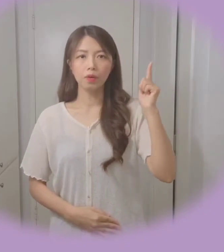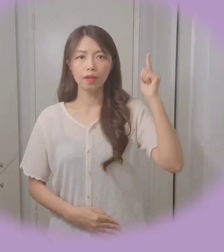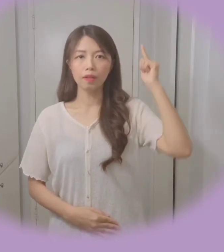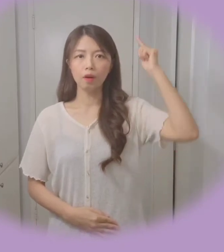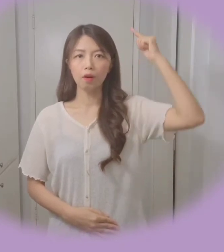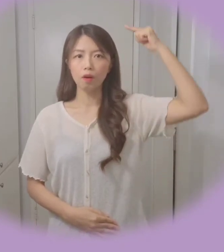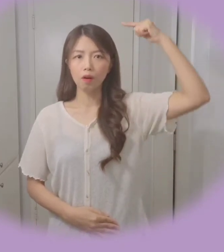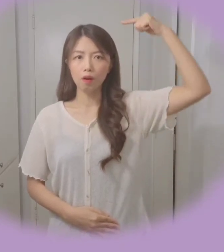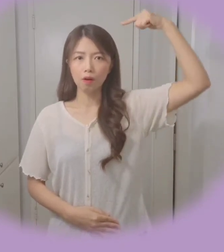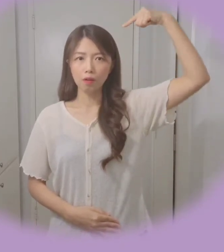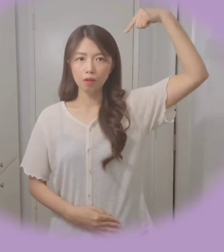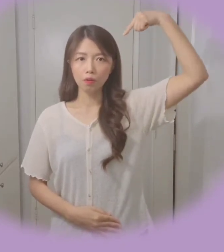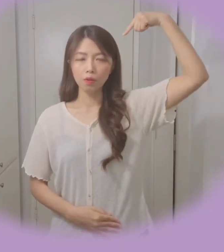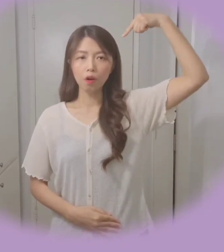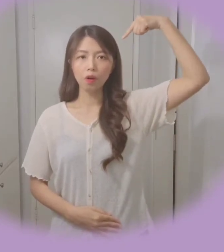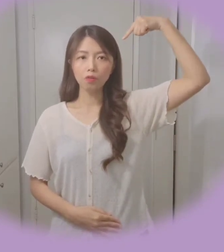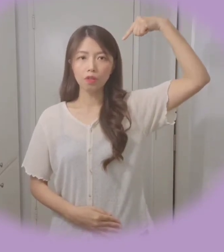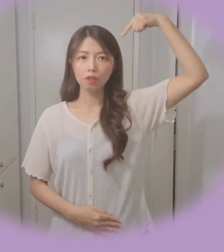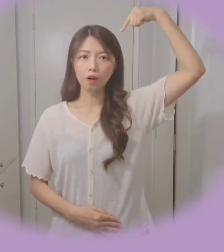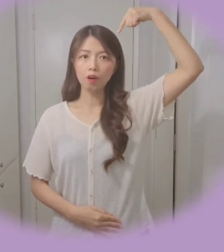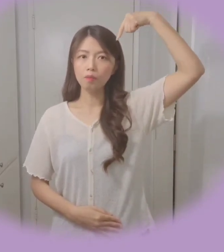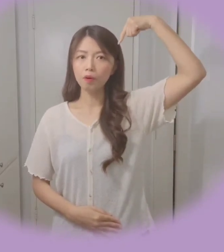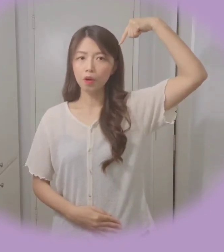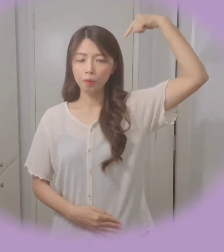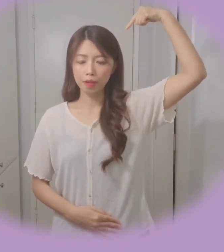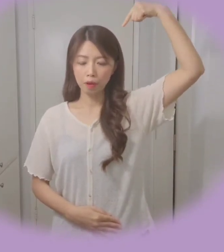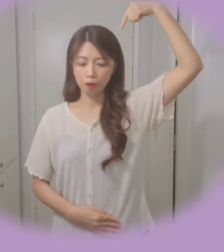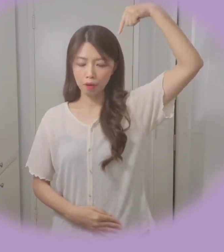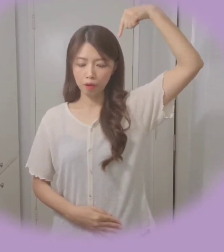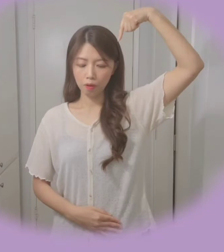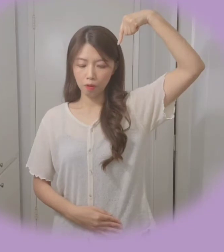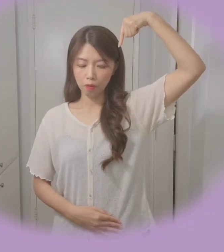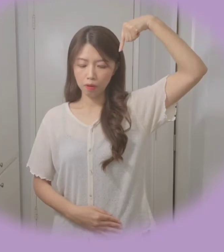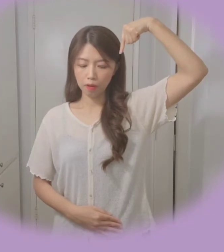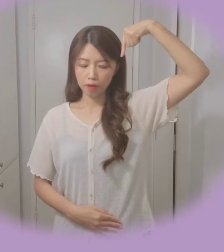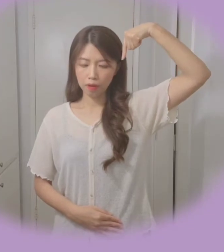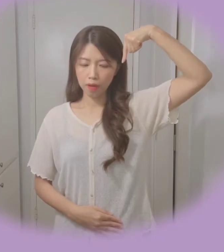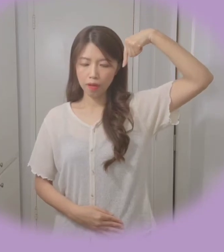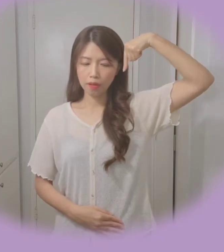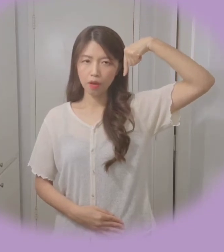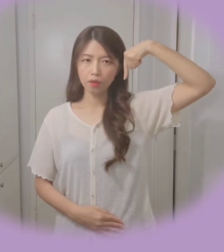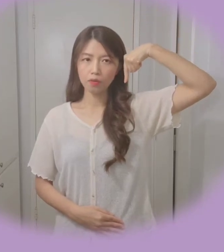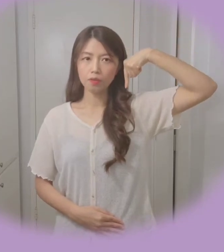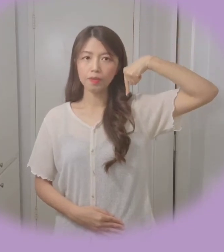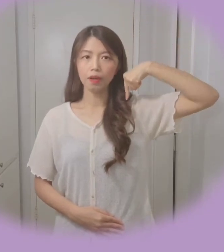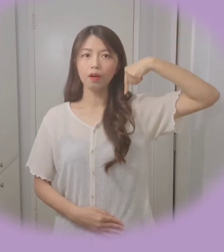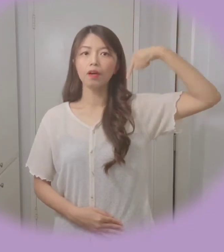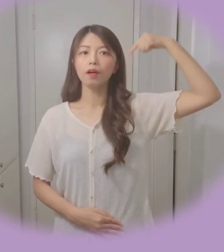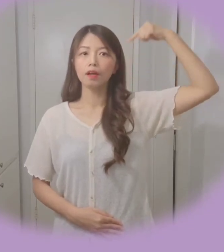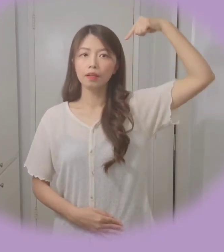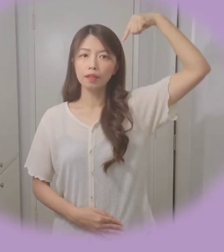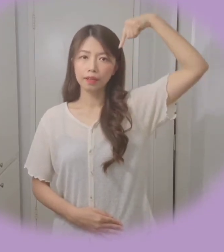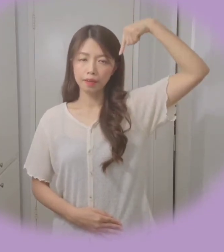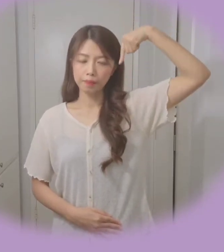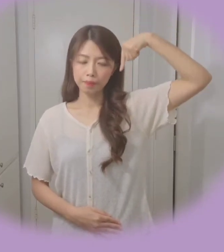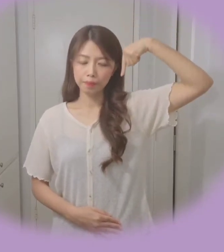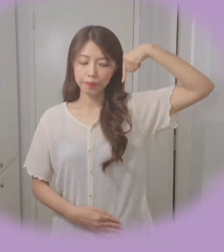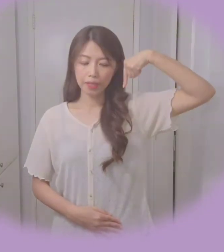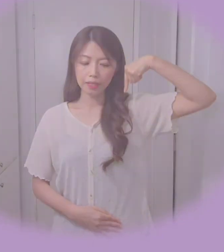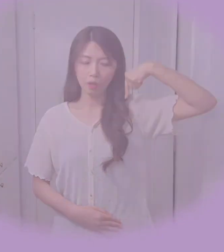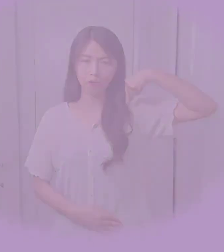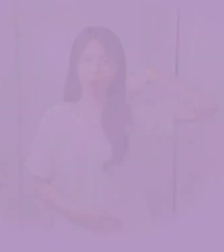검지를 이용해서 손을 꺾어주셔서 머리 옆에서 이렇게 내려와 주시면 돼요.